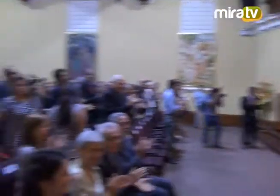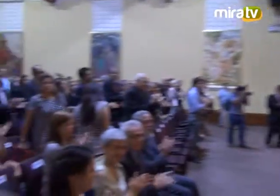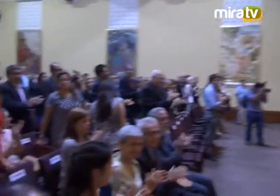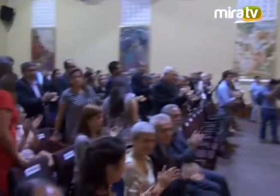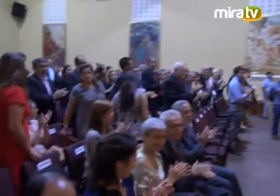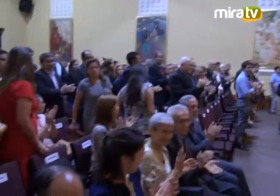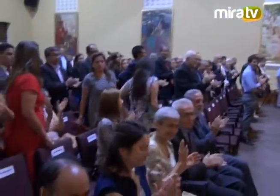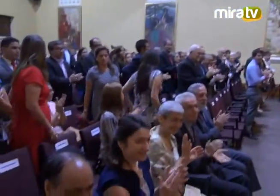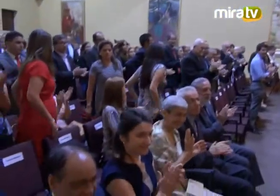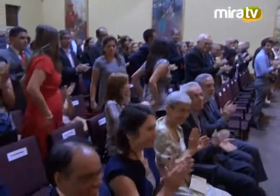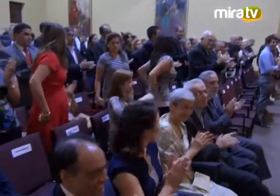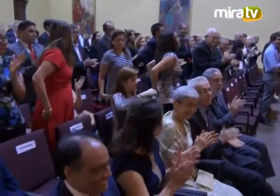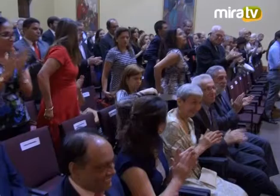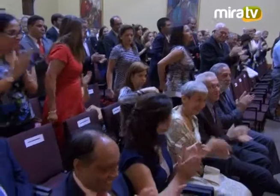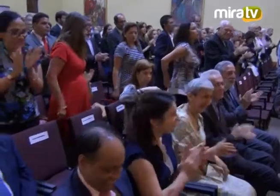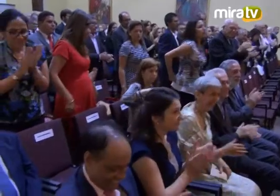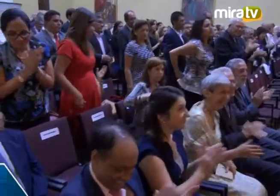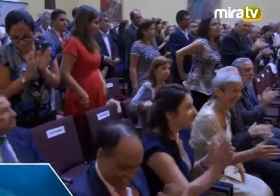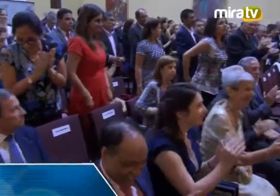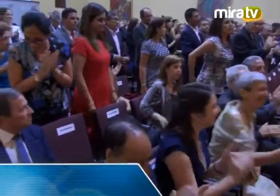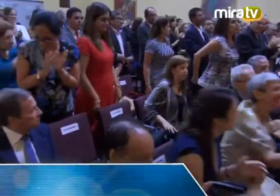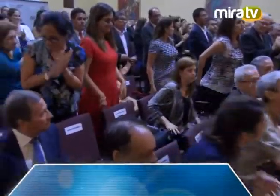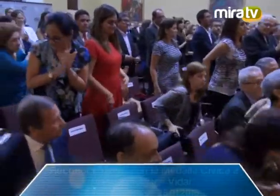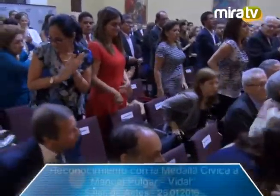del ambiente.